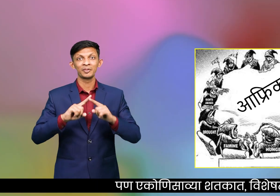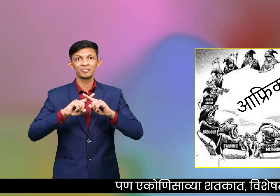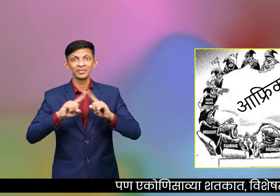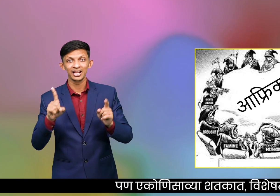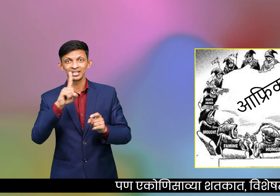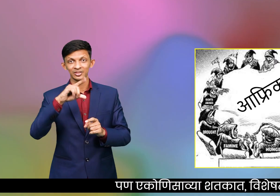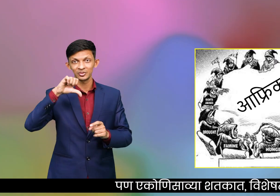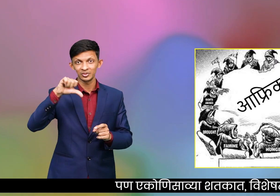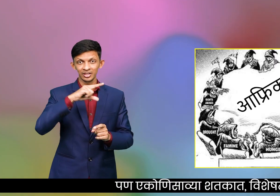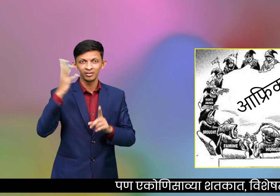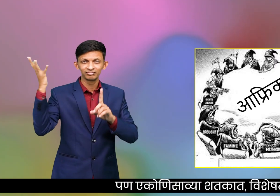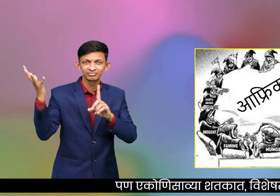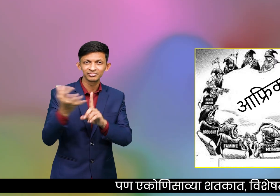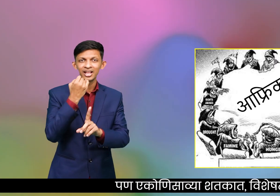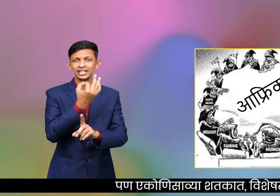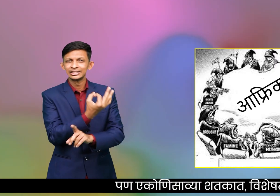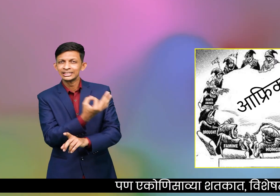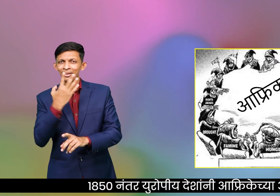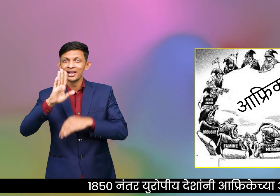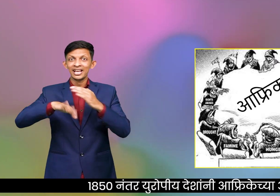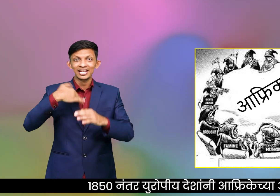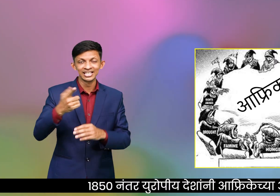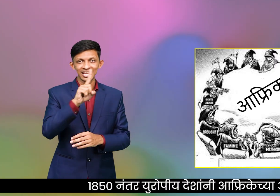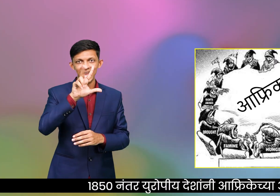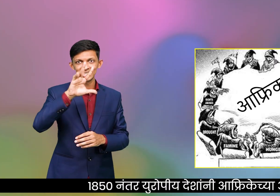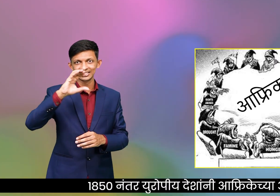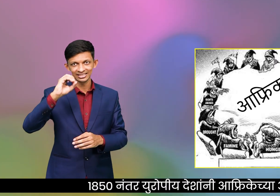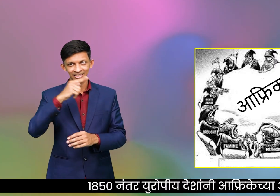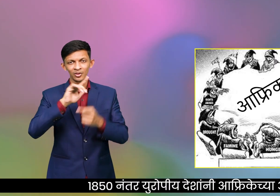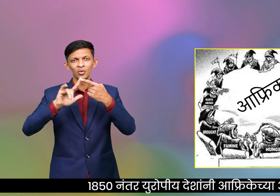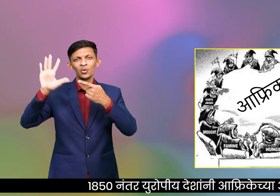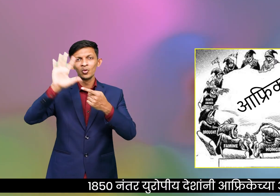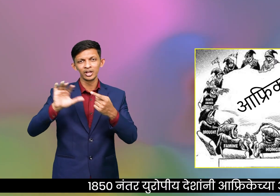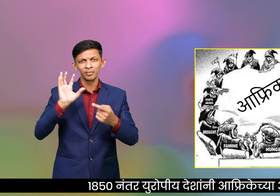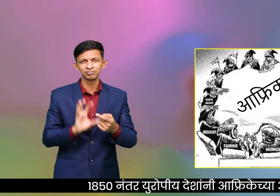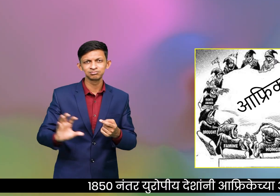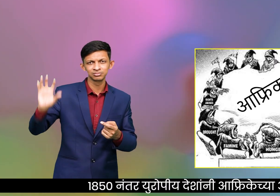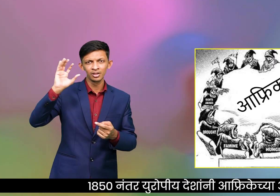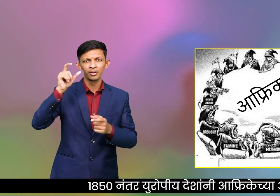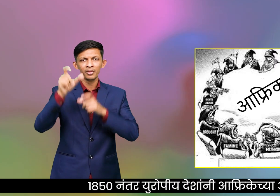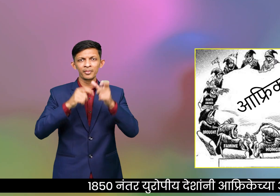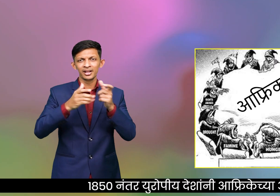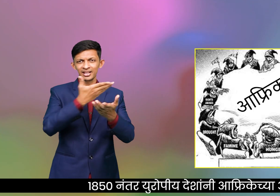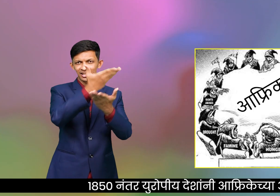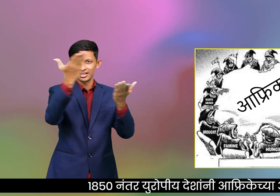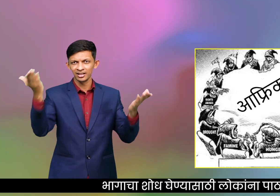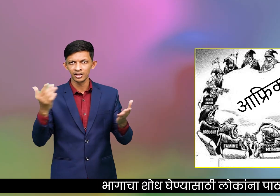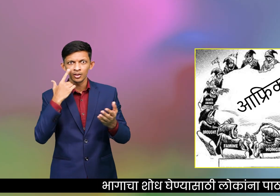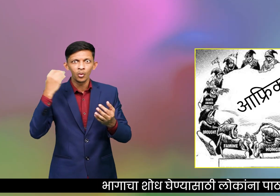पण 19व्या शतकात, विशेषतः 1850 नंतर युरोपीय देशांनी आफ्रिकेच्या आतील भागाचा